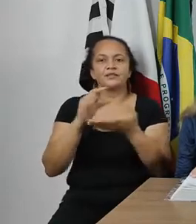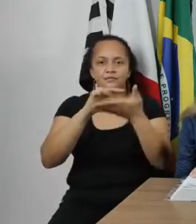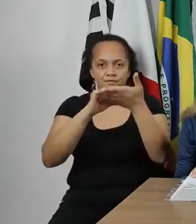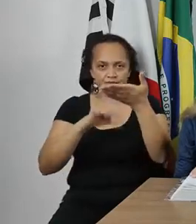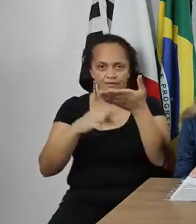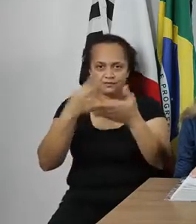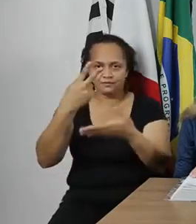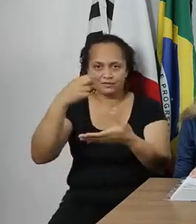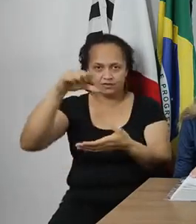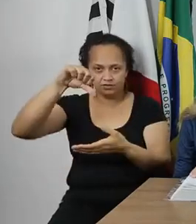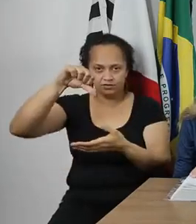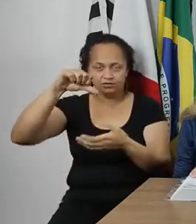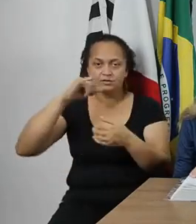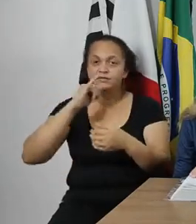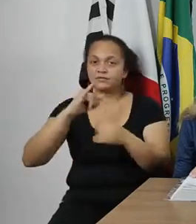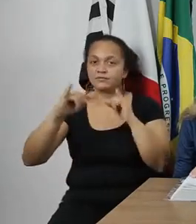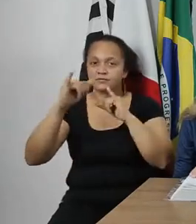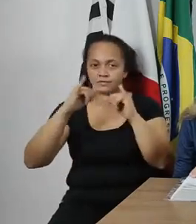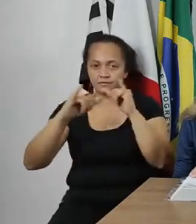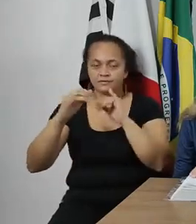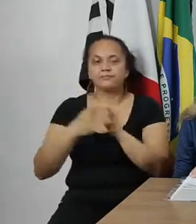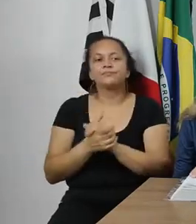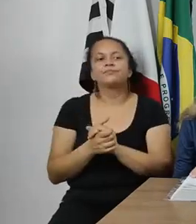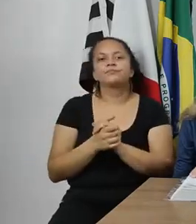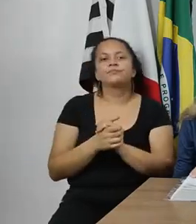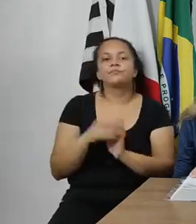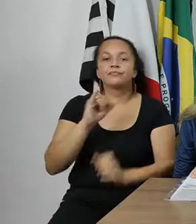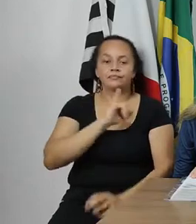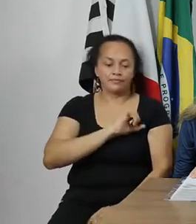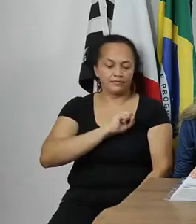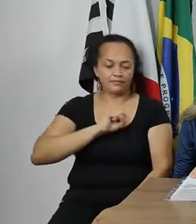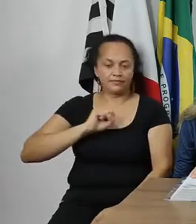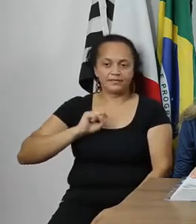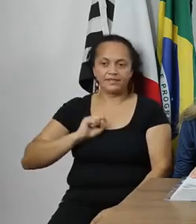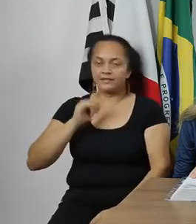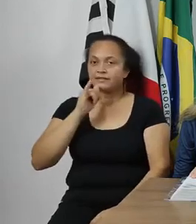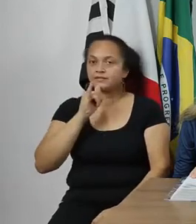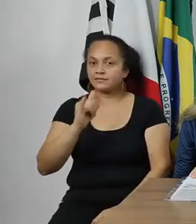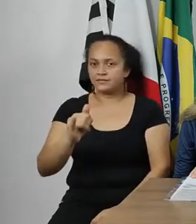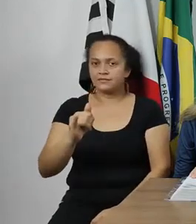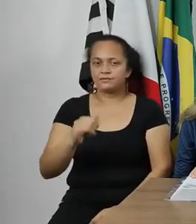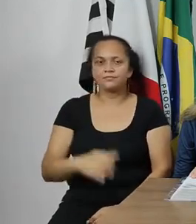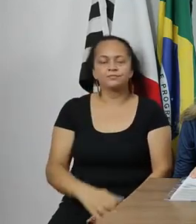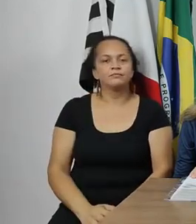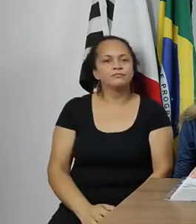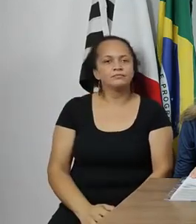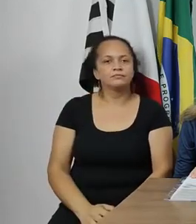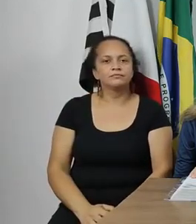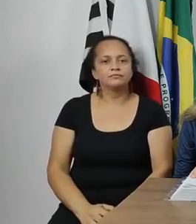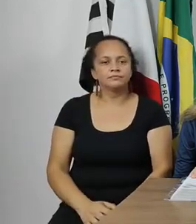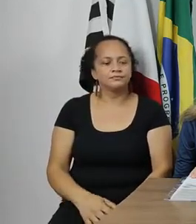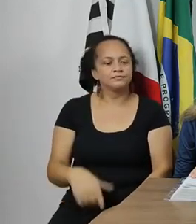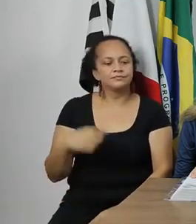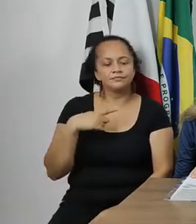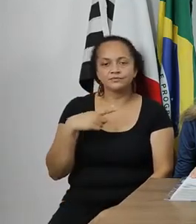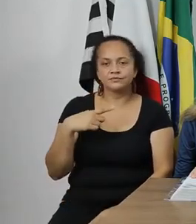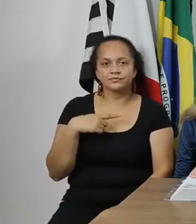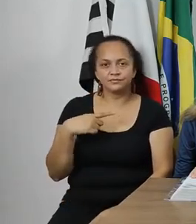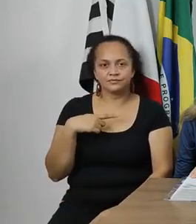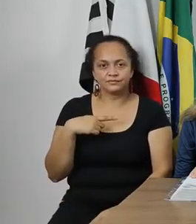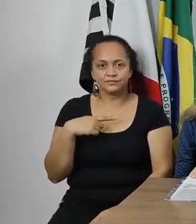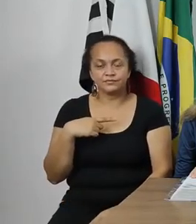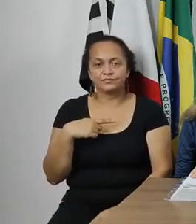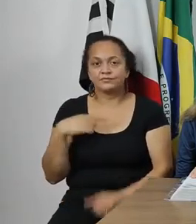o seguinte: então Isaías mandou uma mensagem para o rei Ezequias. Nela ele dizia